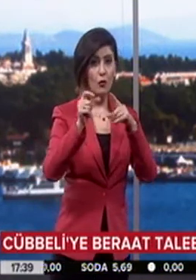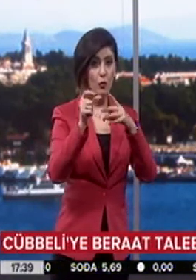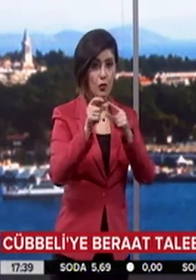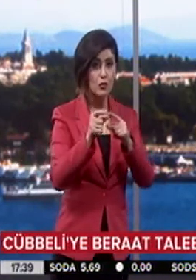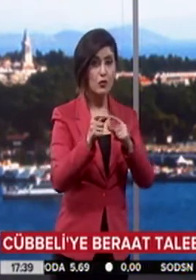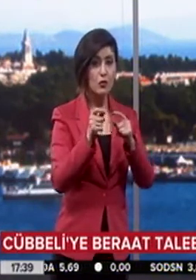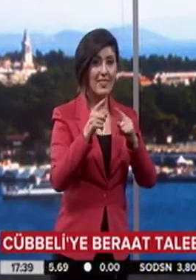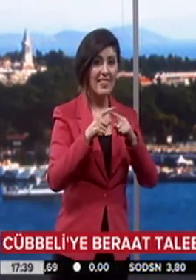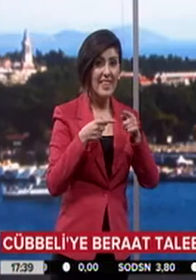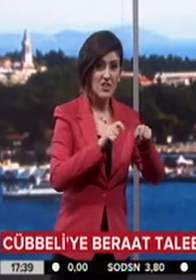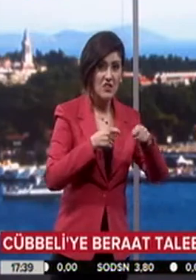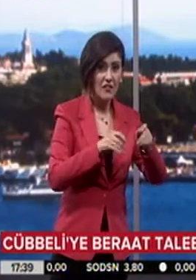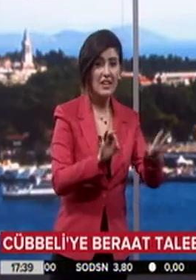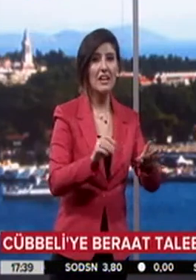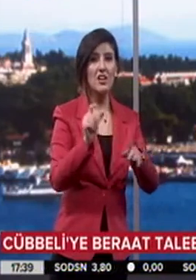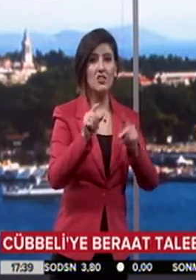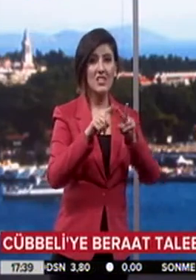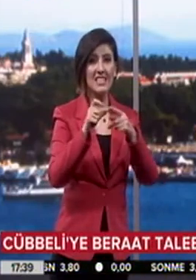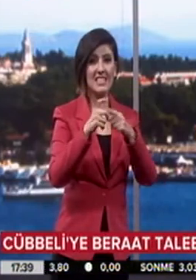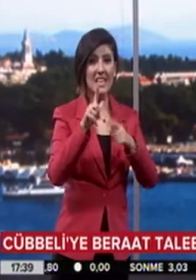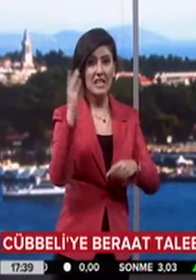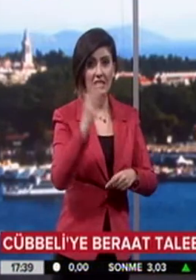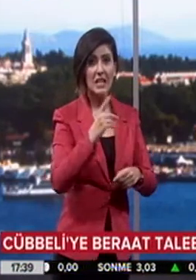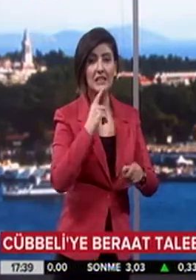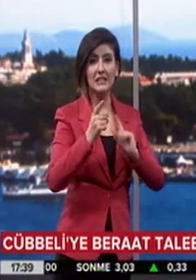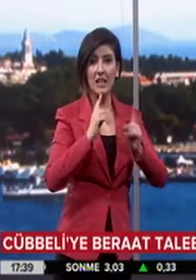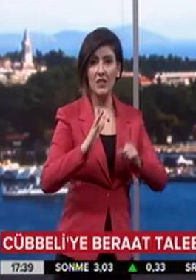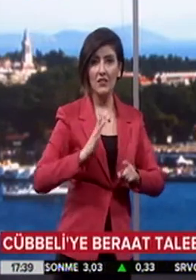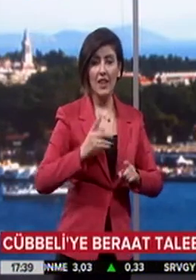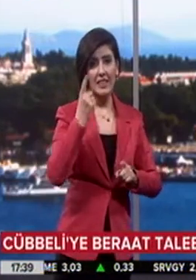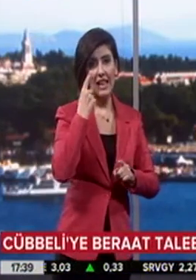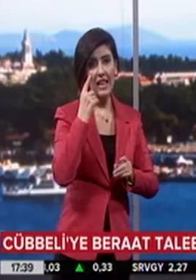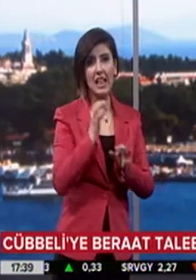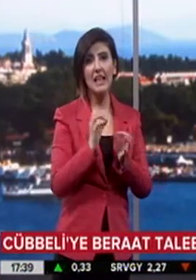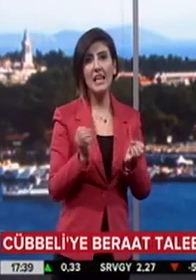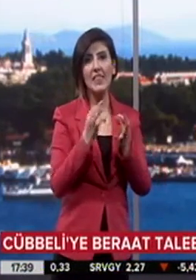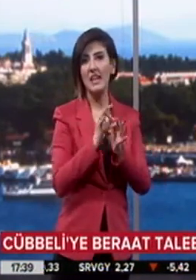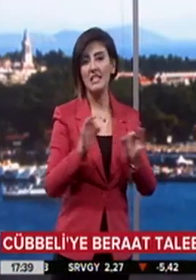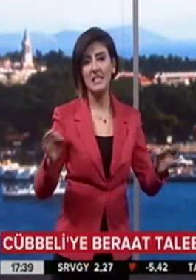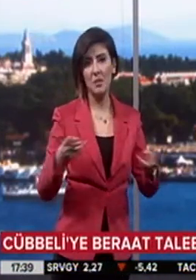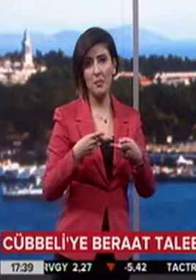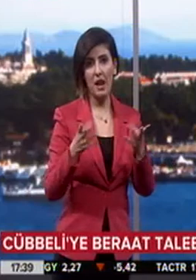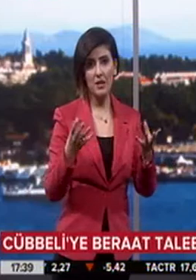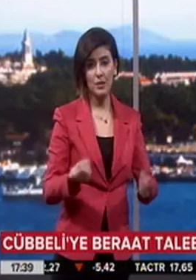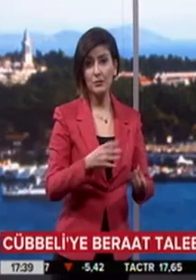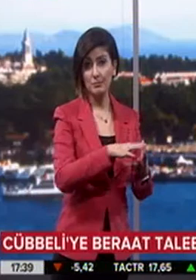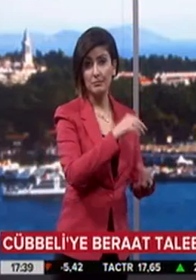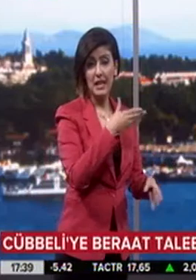ve cinsel saldırı iddiasıyla yargılanan sanıklar için delil yetersizliğinden beraat istendi. Sanıklara esas